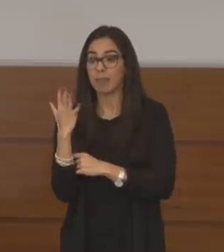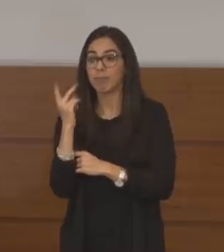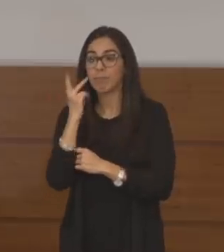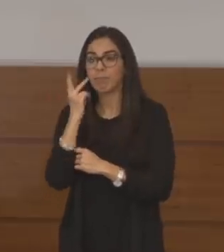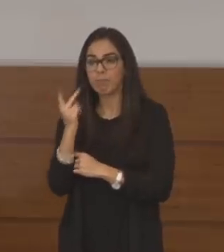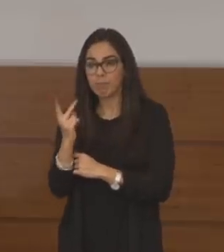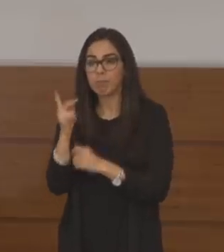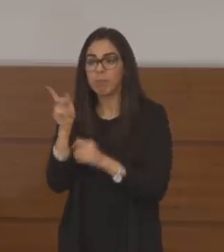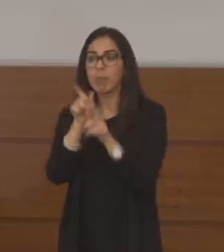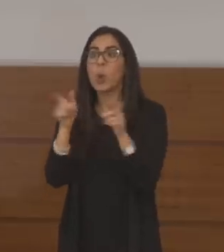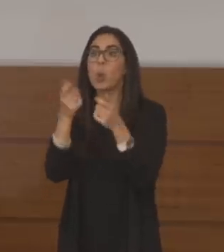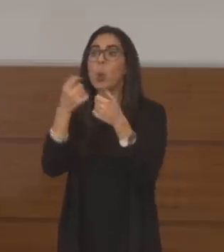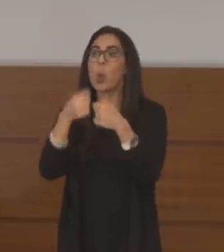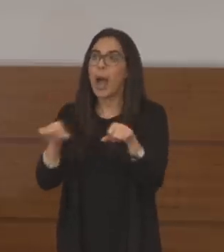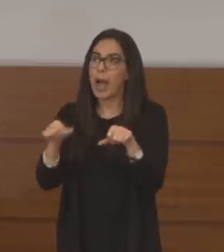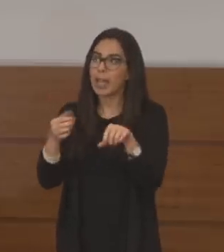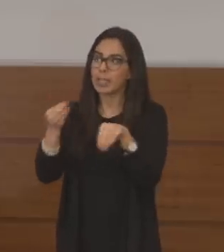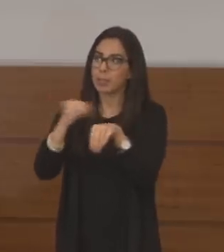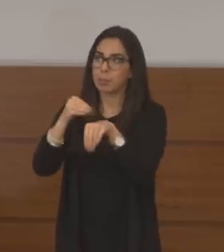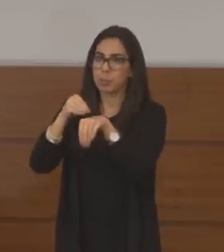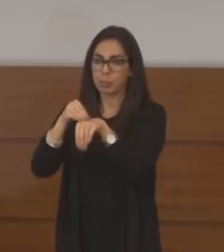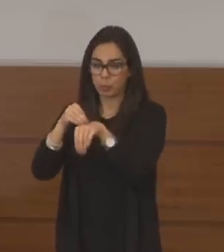guariti in più